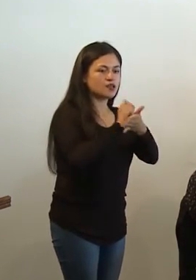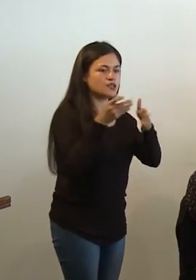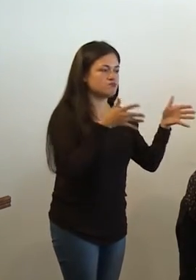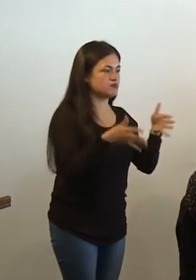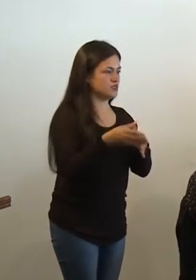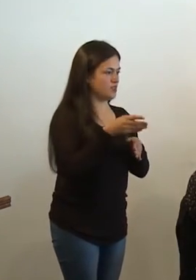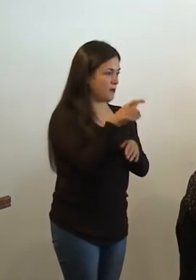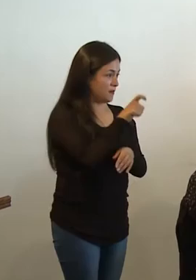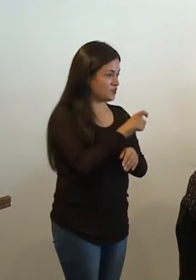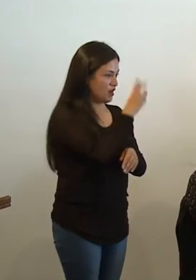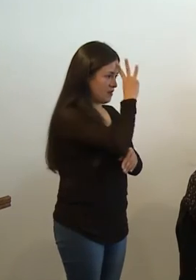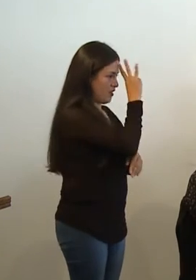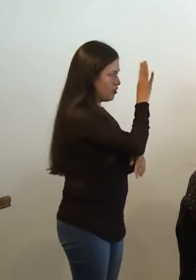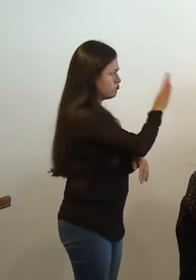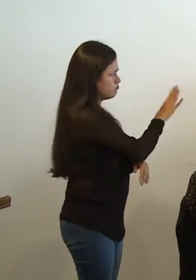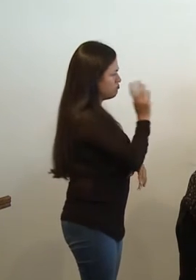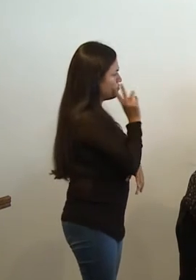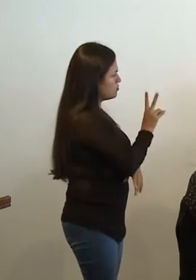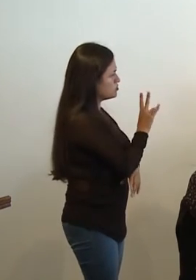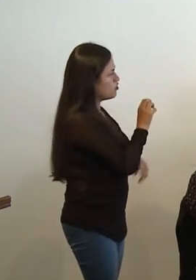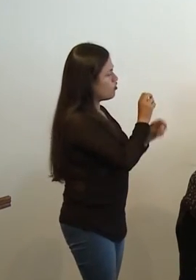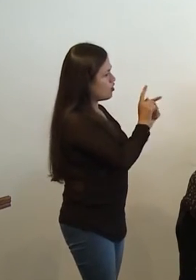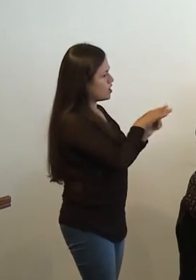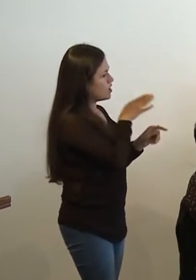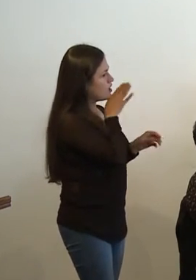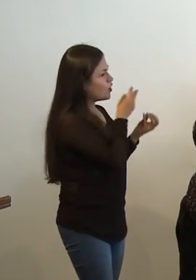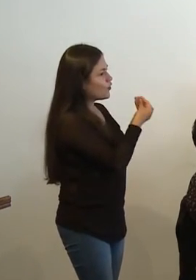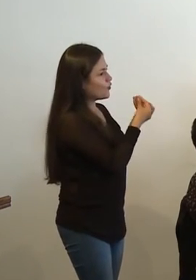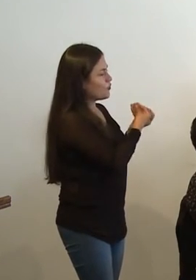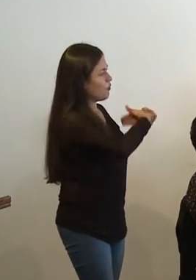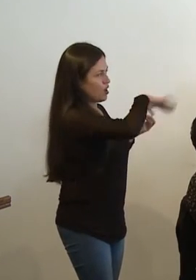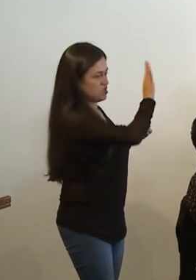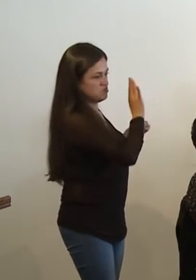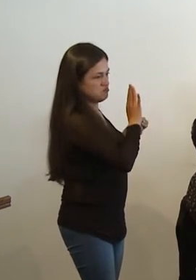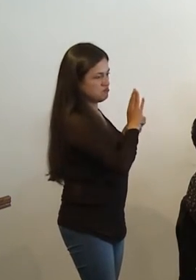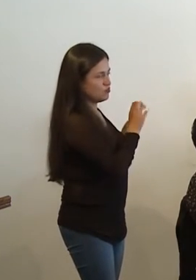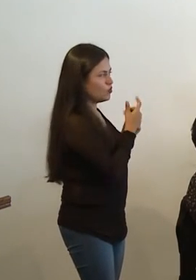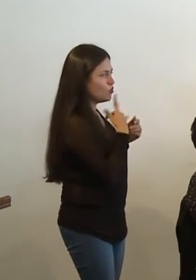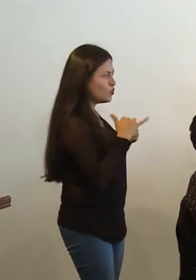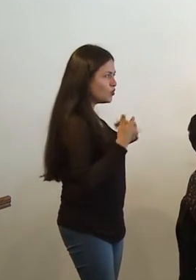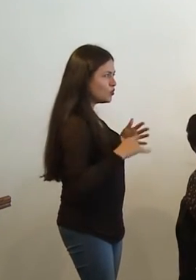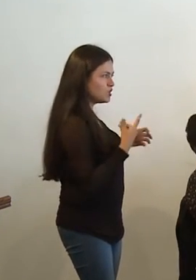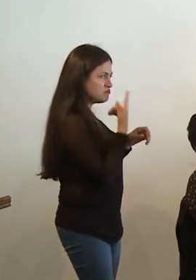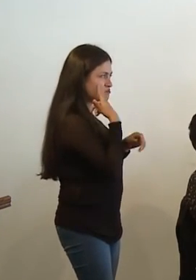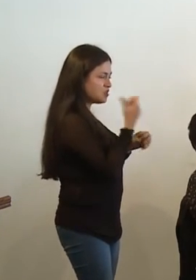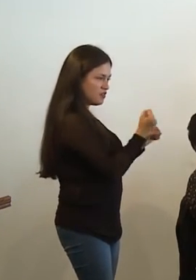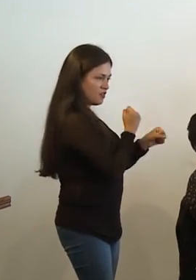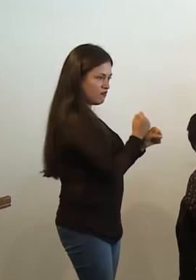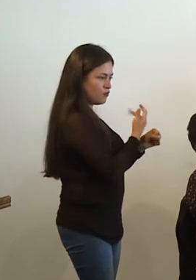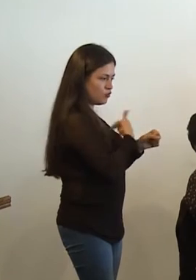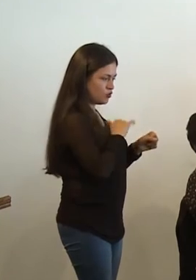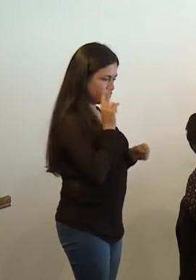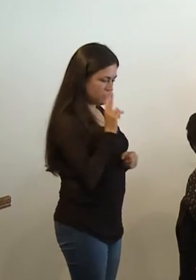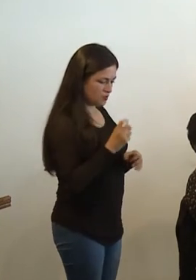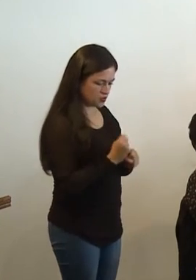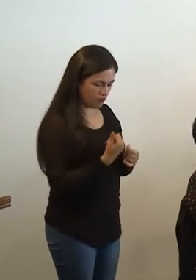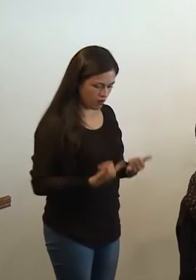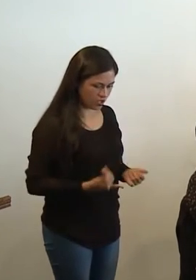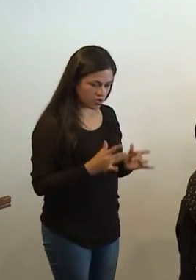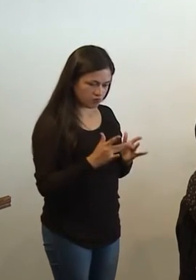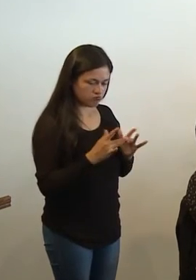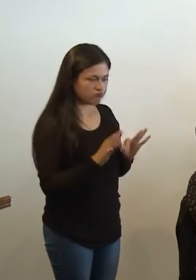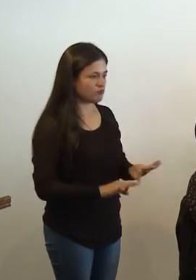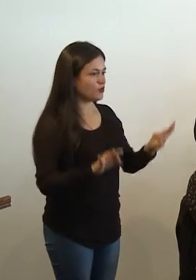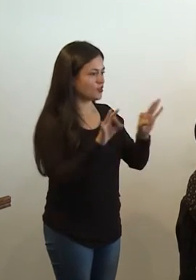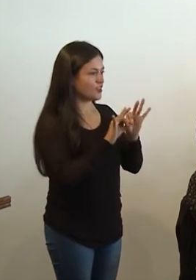propuesta pedagógica y metodológica la había hecho el equipo de Dimensión Educativa. Es decir, ven, está en una mesa, se pasó una historia ahí. Entonces vino como ese